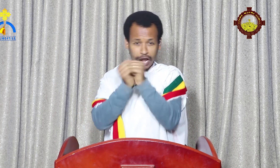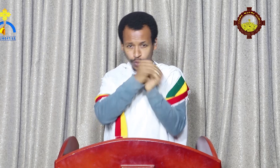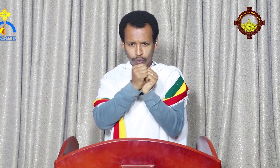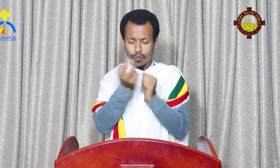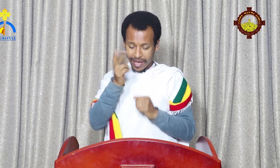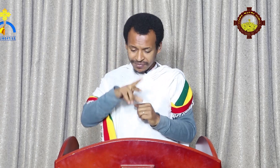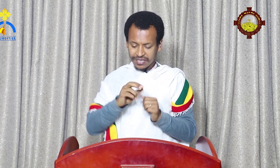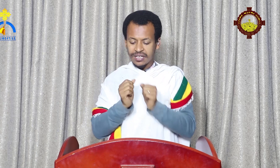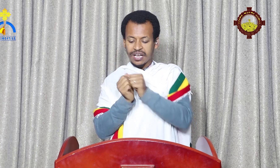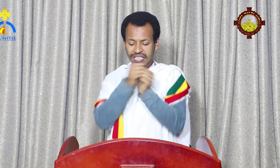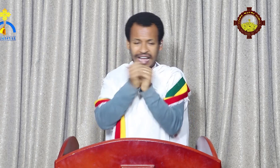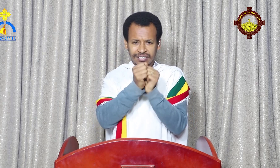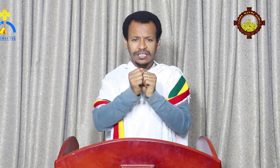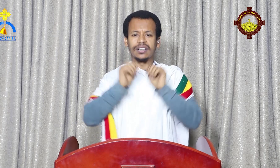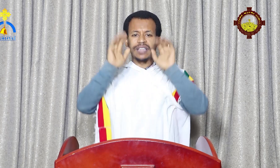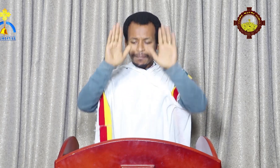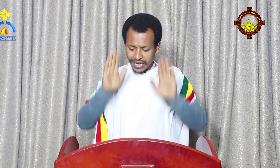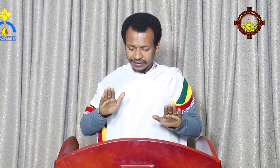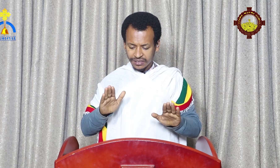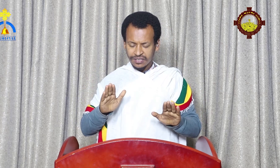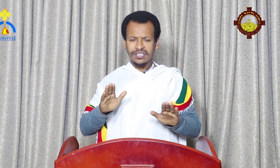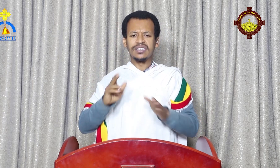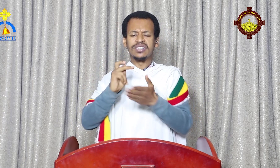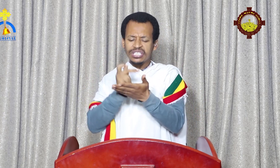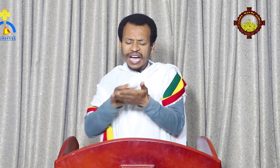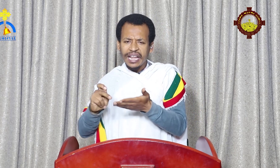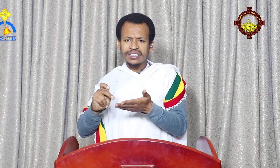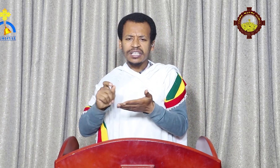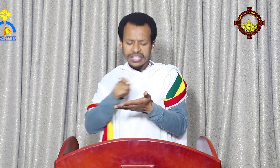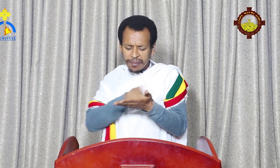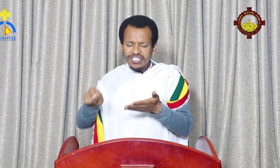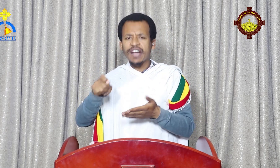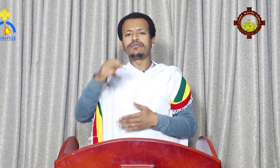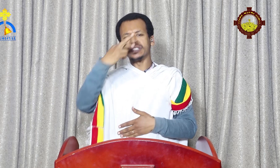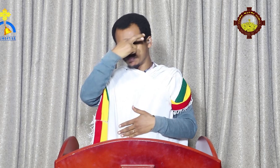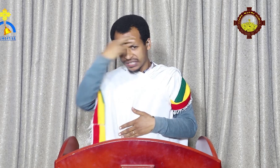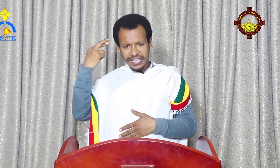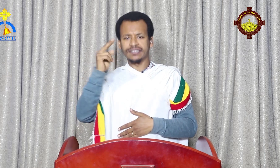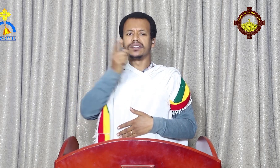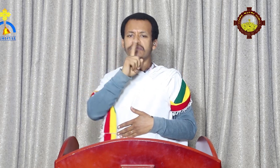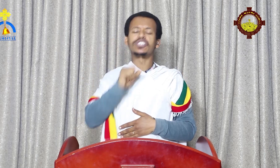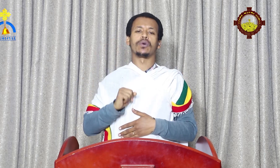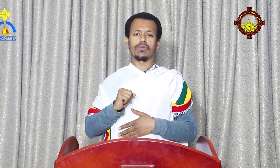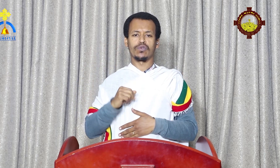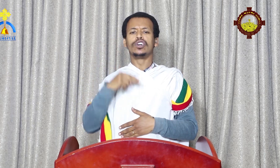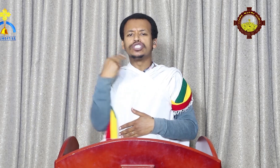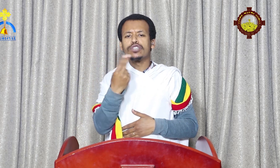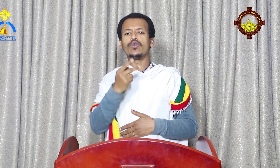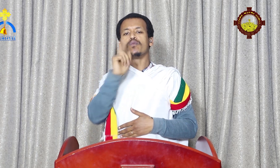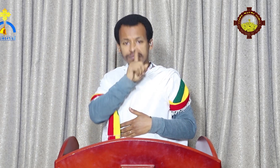ተጋድሎ ወይም ከደላት፣ ታምራት፣ ድርሳናት የሚሳብበት ምክንያት ምንድን ነው? ጥቅሙ ምንድን